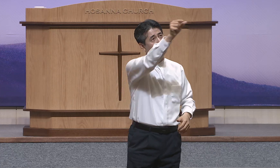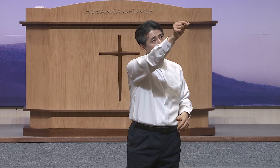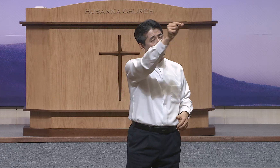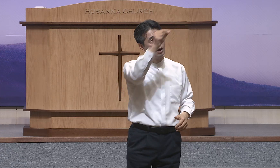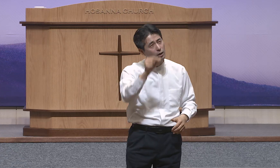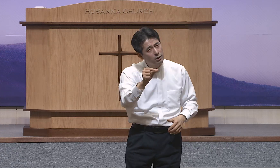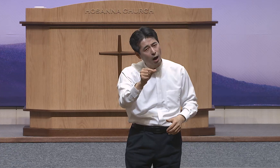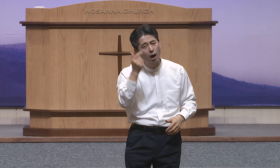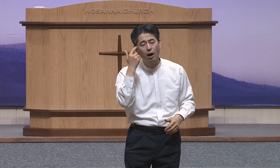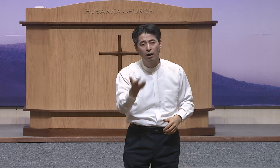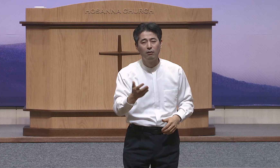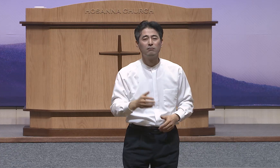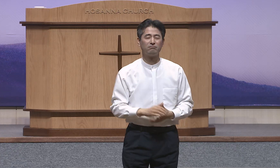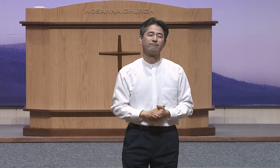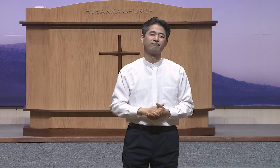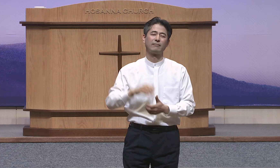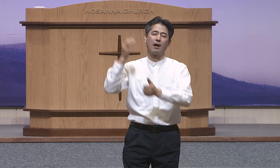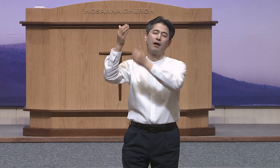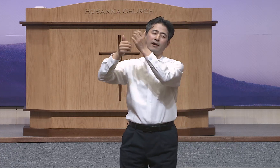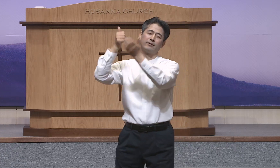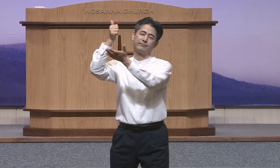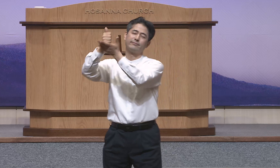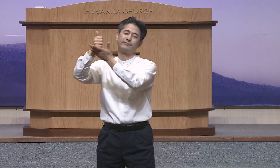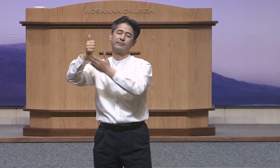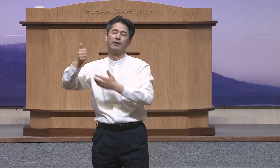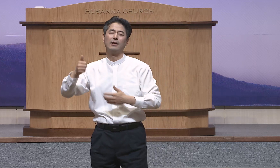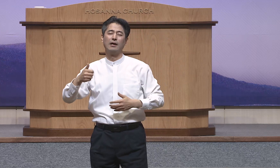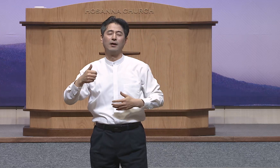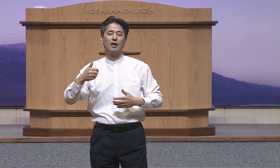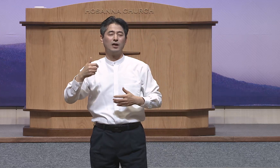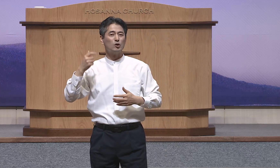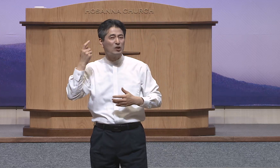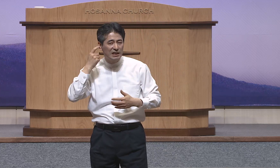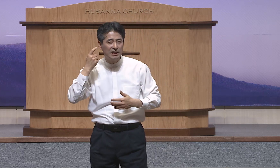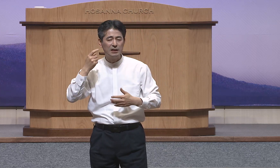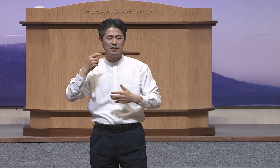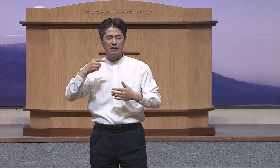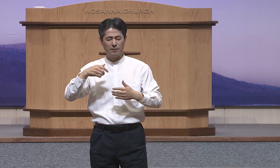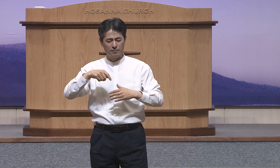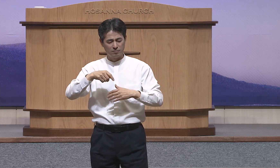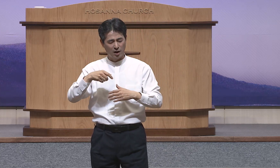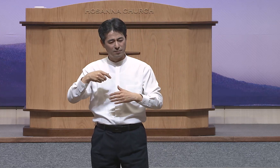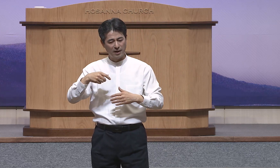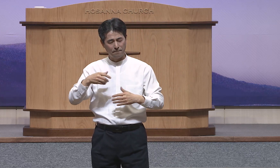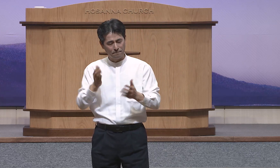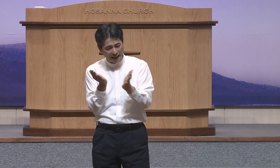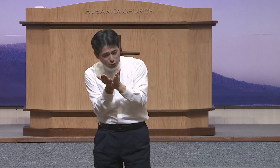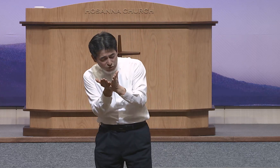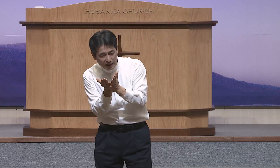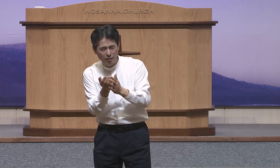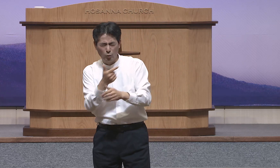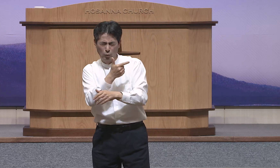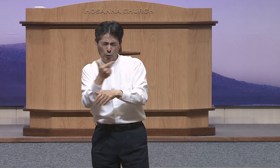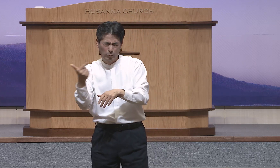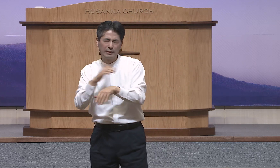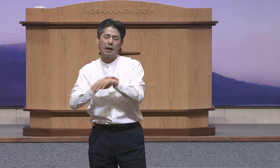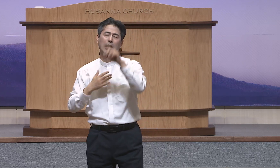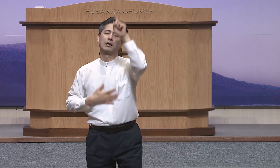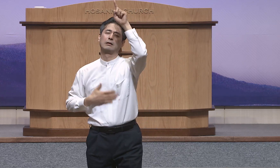제가 왜 그것을 선택했을까 그것 또한 하나님의 계획하심이 있었다라는 것을 느낄 수 있는데 저의